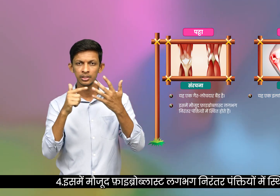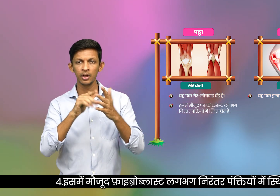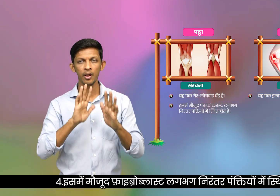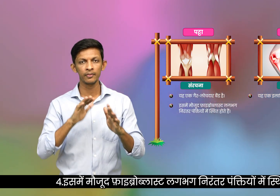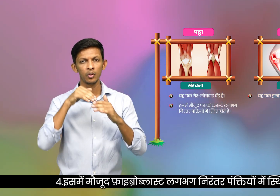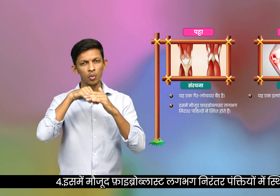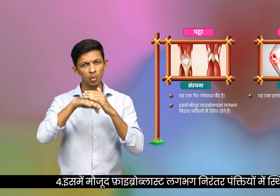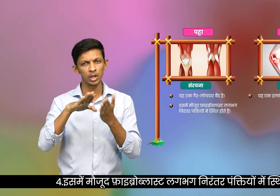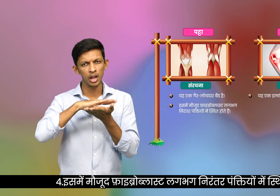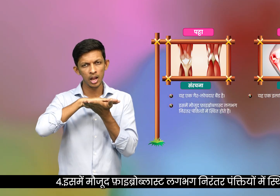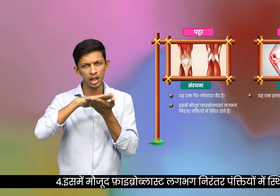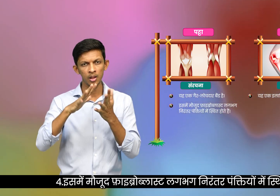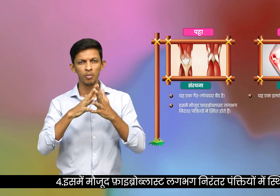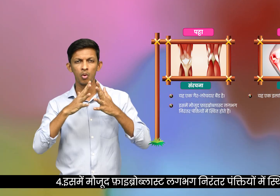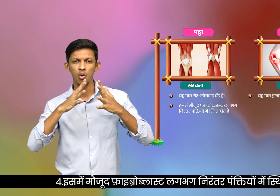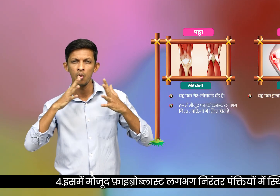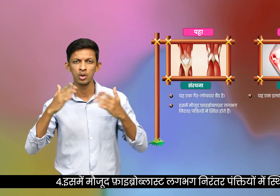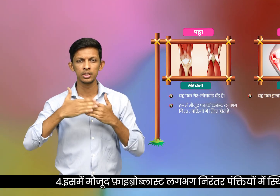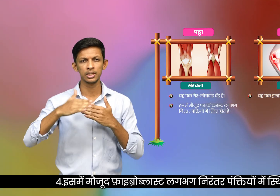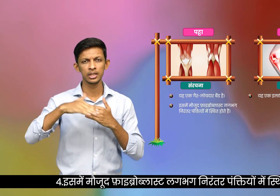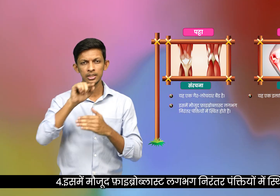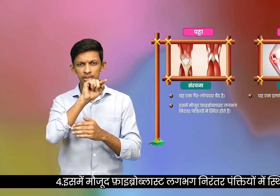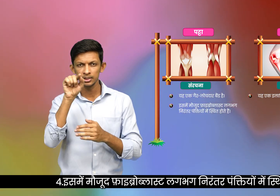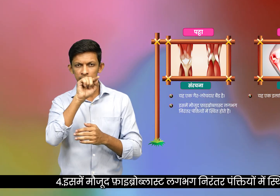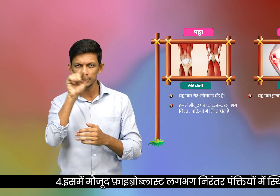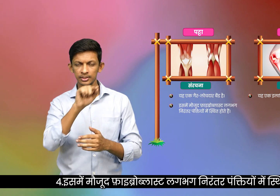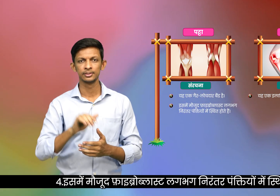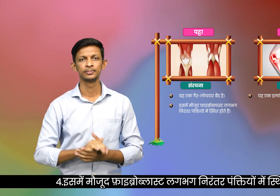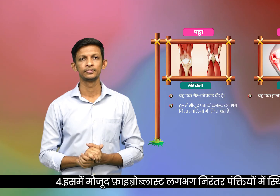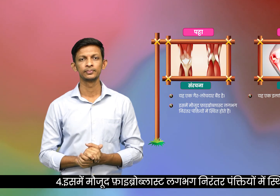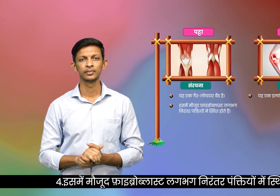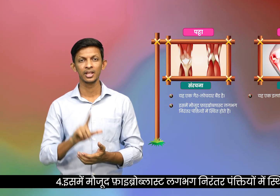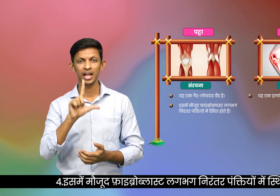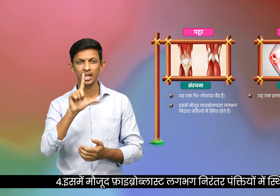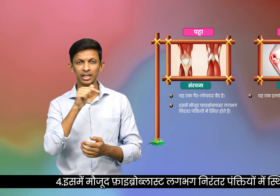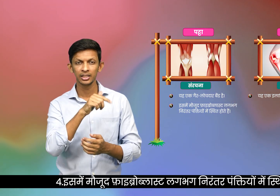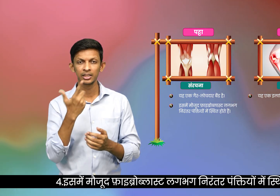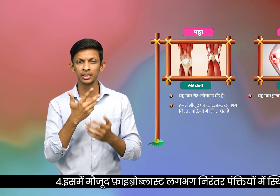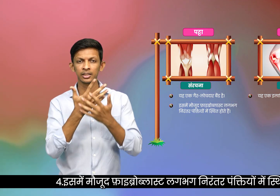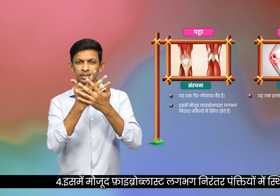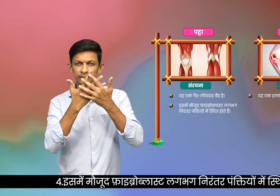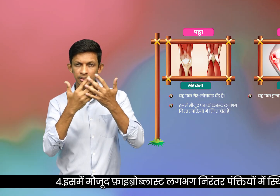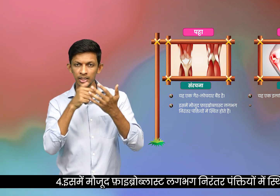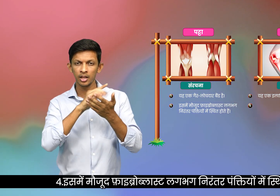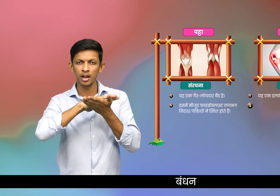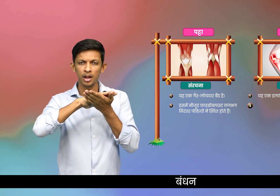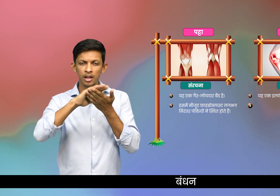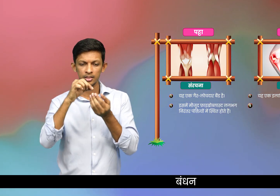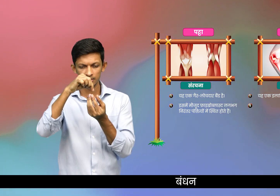4, इसमें मौजूद फाइब्रोब्लास्ट लगभग निरंतर पत्तियों में स्थित होते हैं।